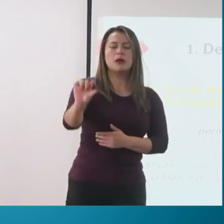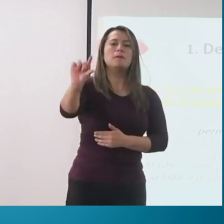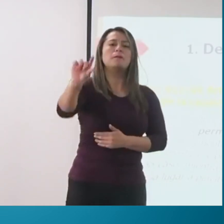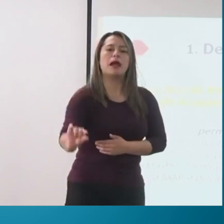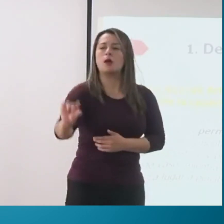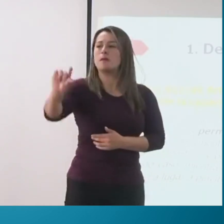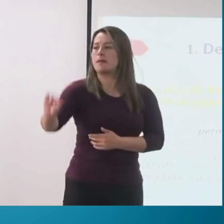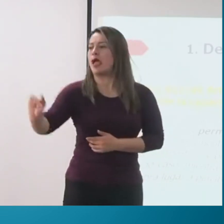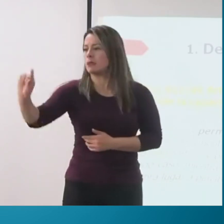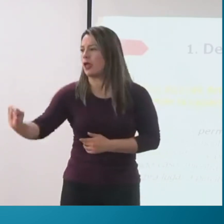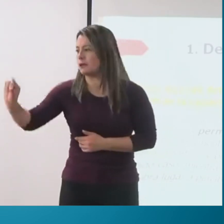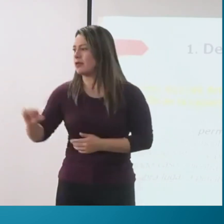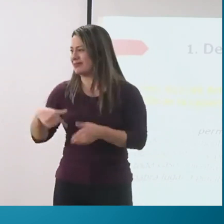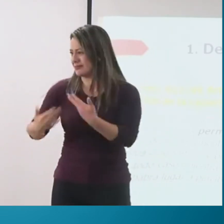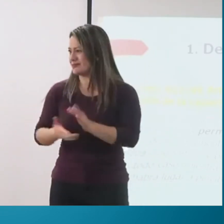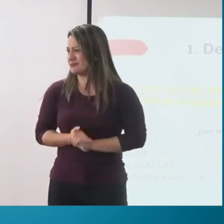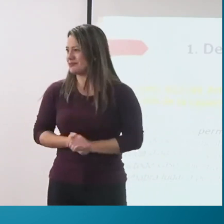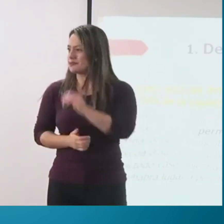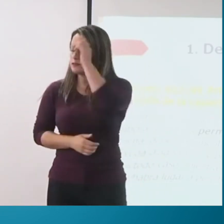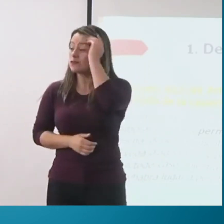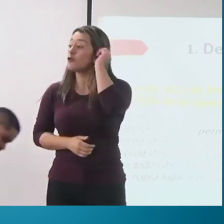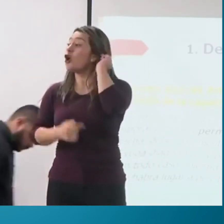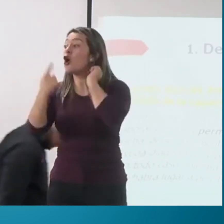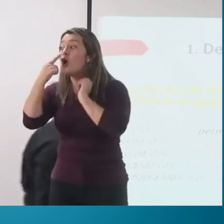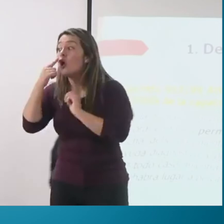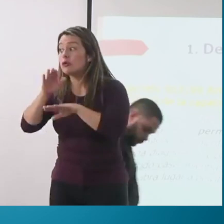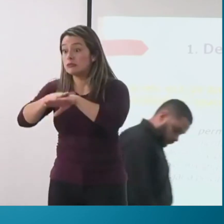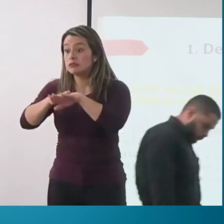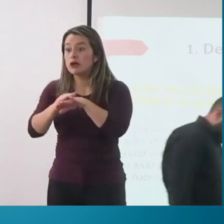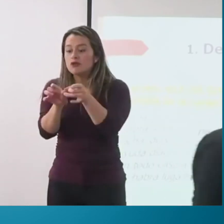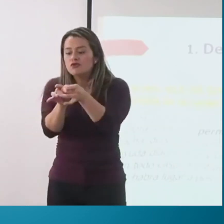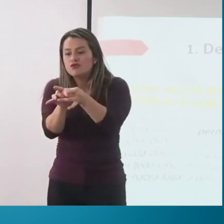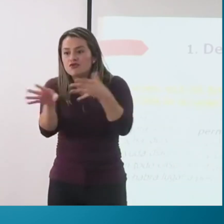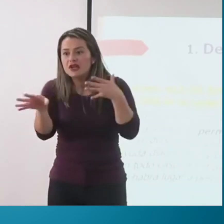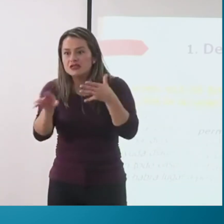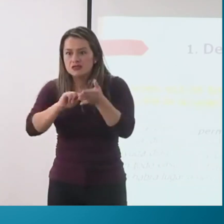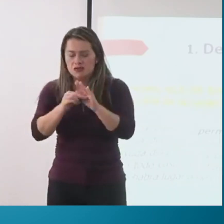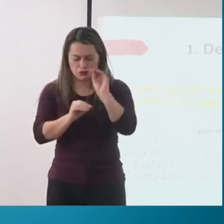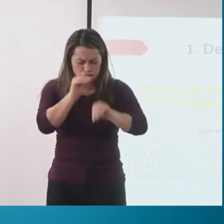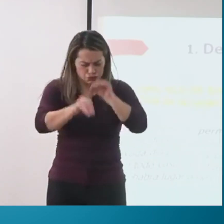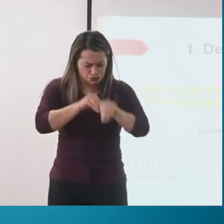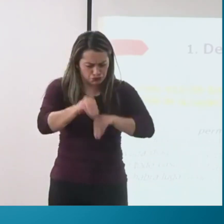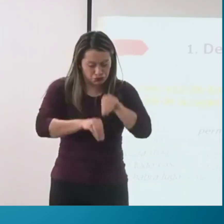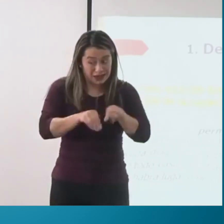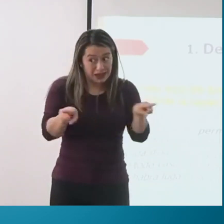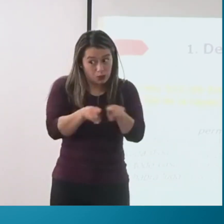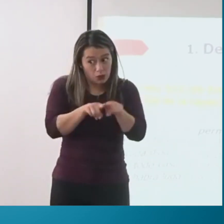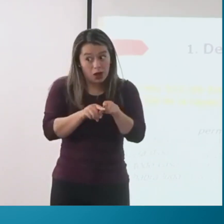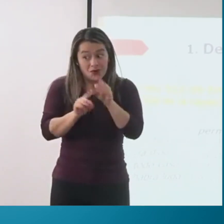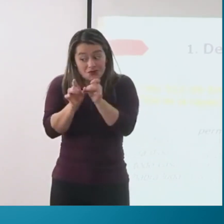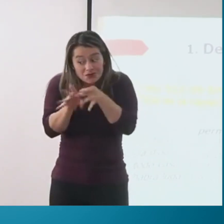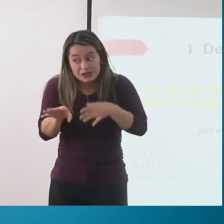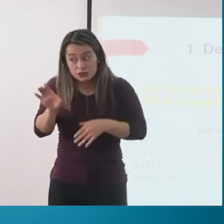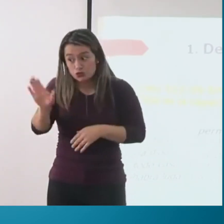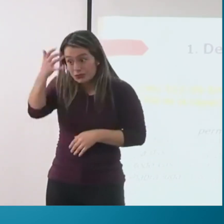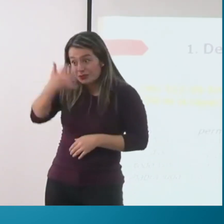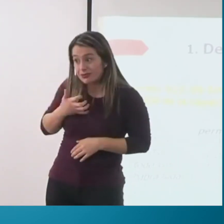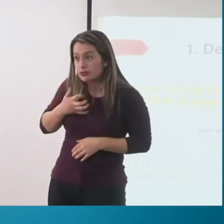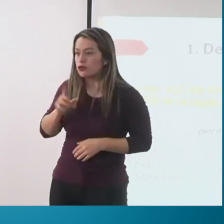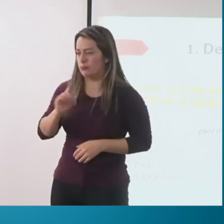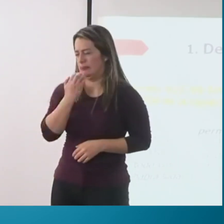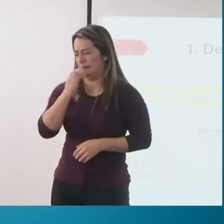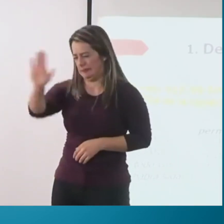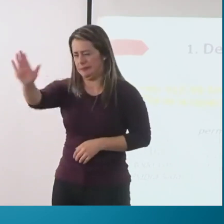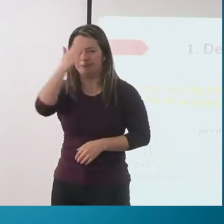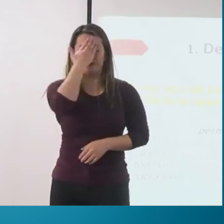quiero que se acuerden después de esta conferencia es que fecha de estructuración no es sinónimo de fecha de diagnóstico. Cuando me diagnostican un túnel